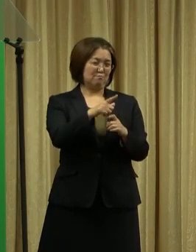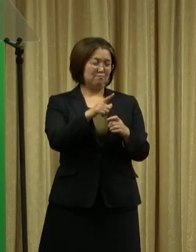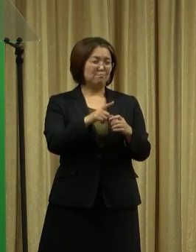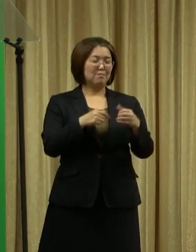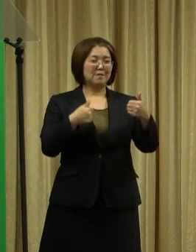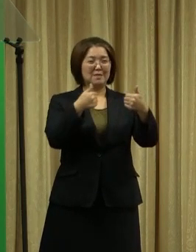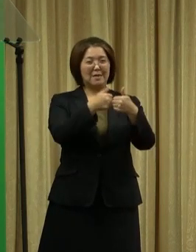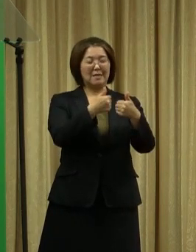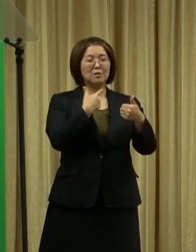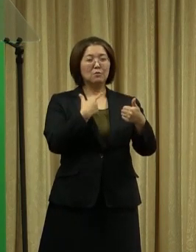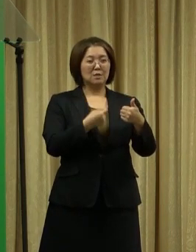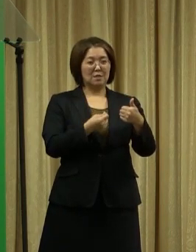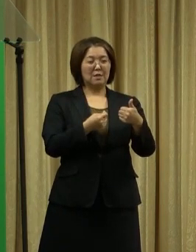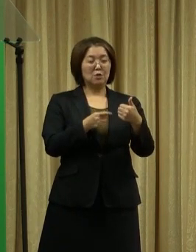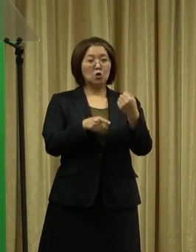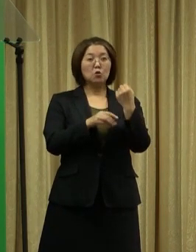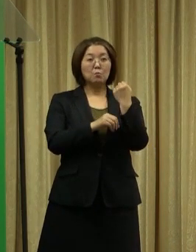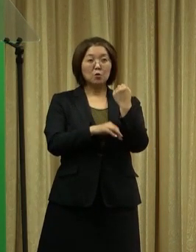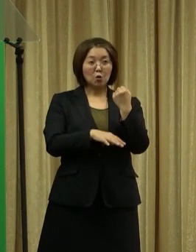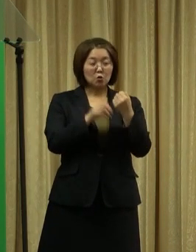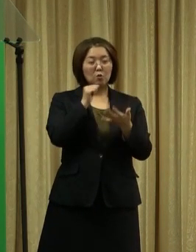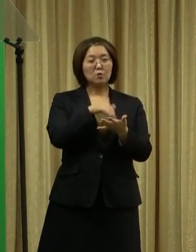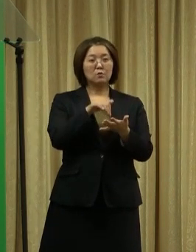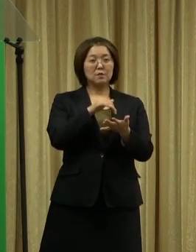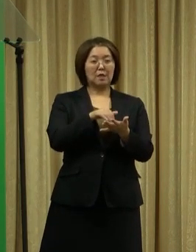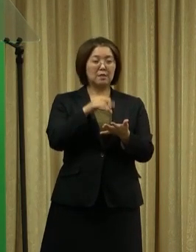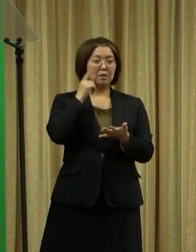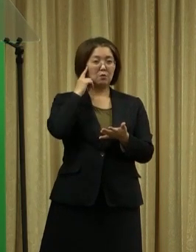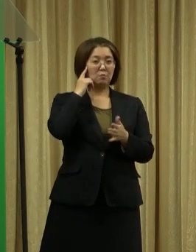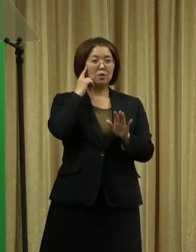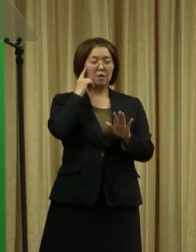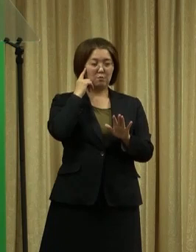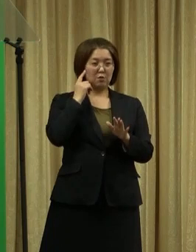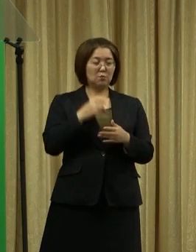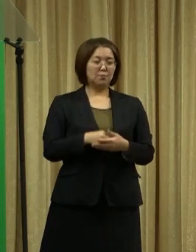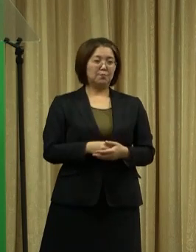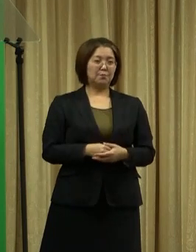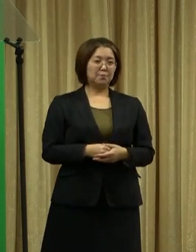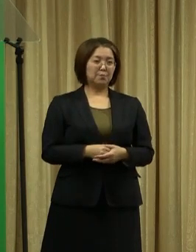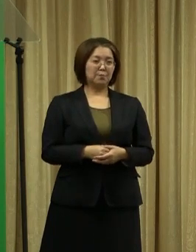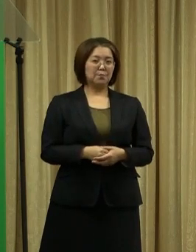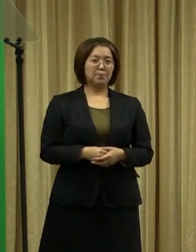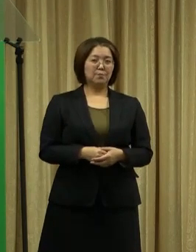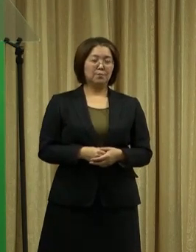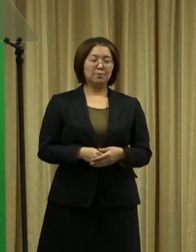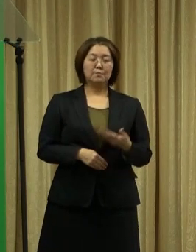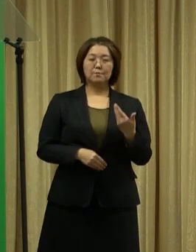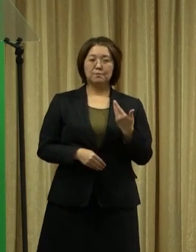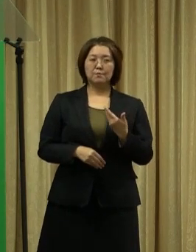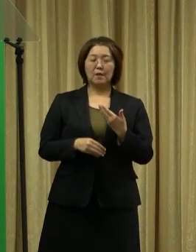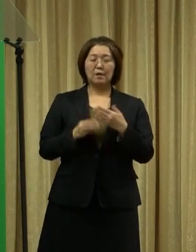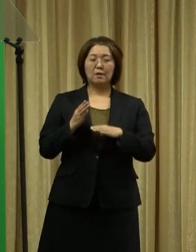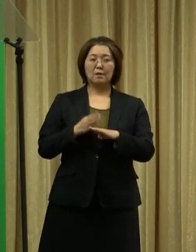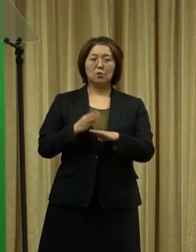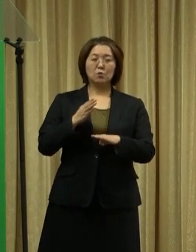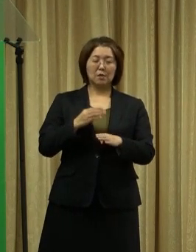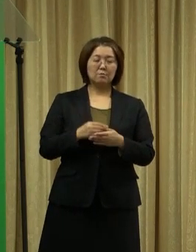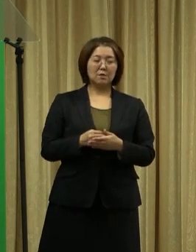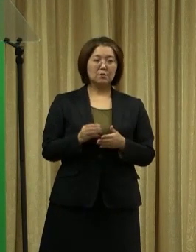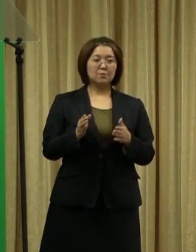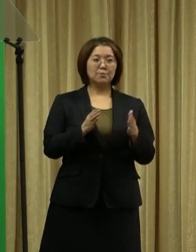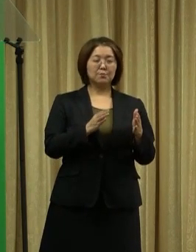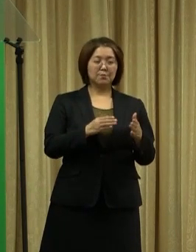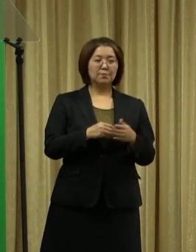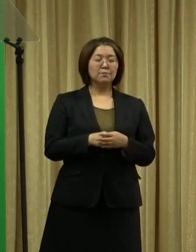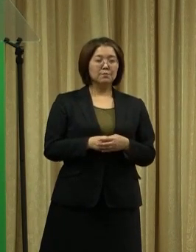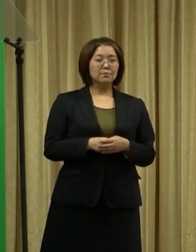ジしていきたい、その礎となるこの予算としていきたいと考えて編成をしました。 わかりました。